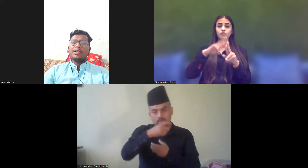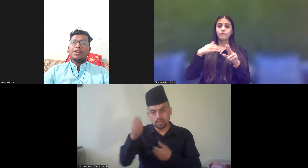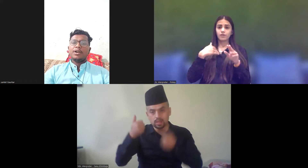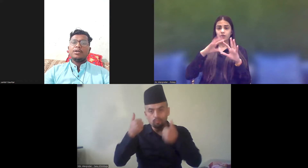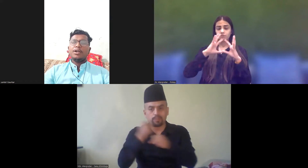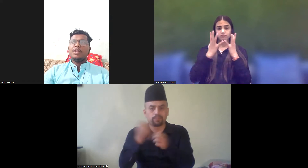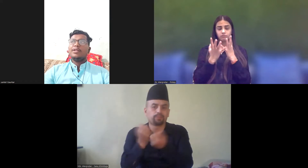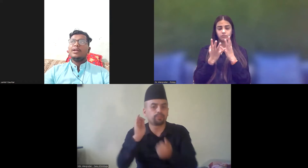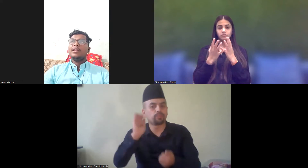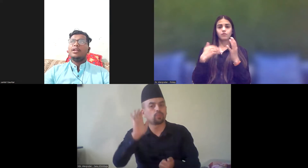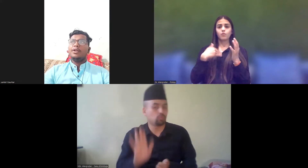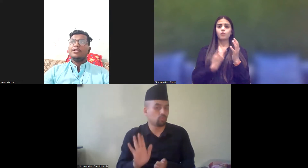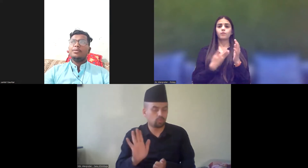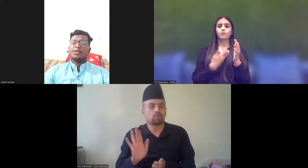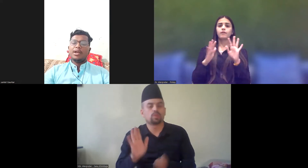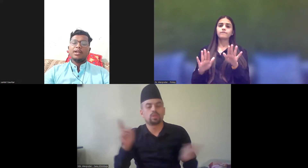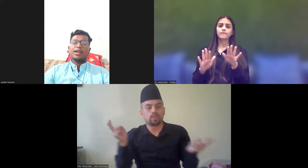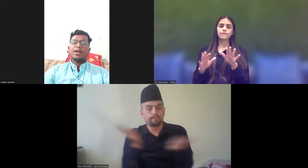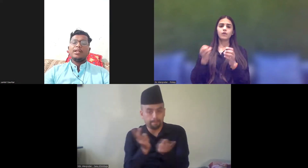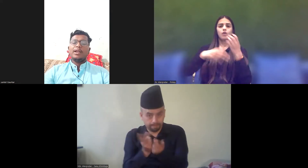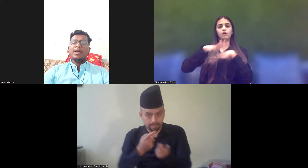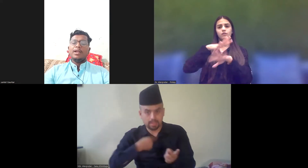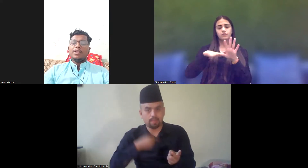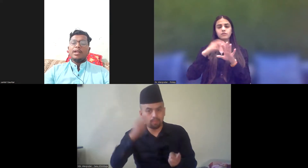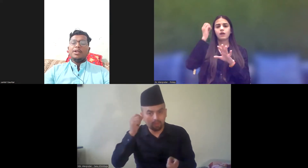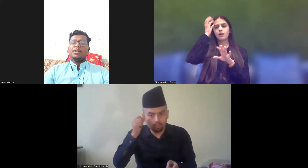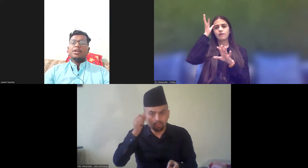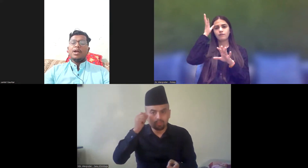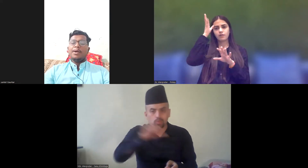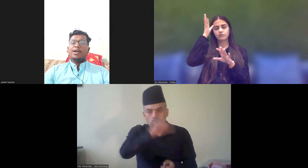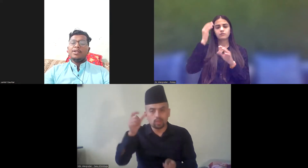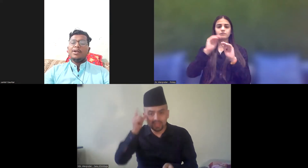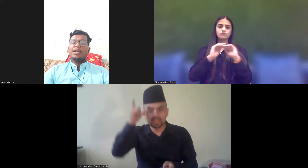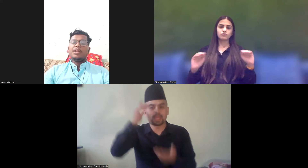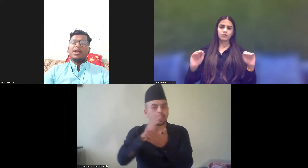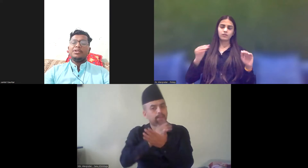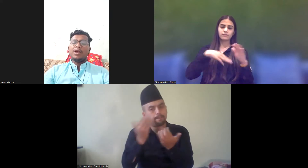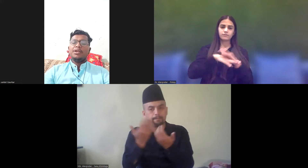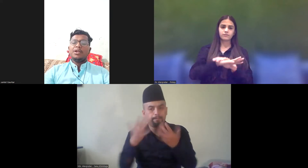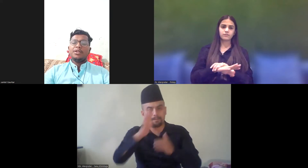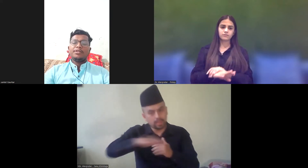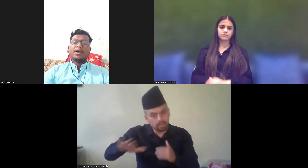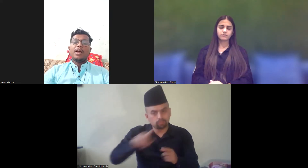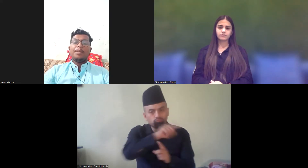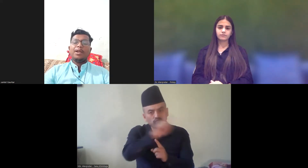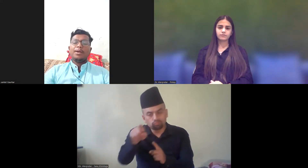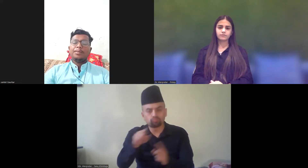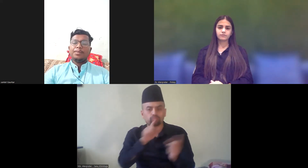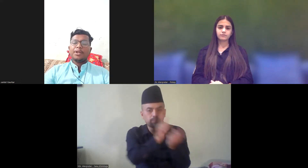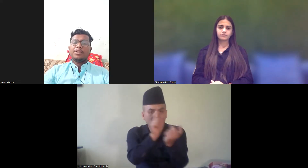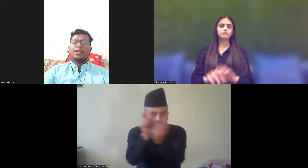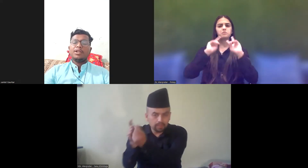मुलांना त्यांच्या हक्क अधिकार सांगण्यात आले, अनेक समित्या तयार करण्यात आल्या. त्यानंतर आम्हाला असे वाटते की राज्य आणि केंद्र सरकार